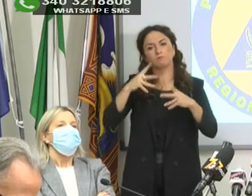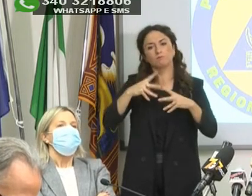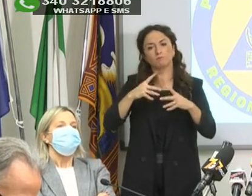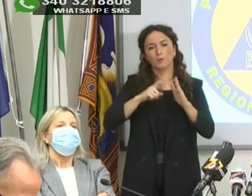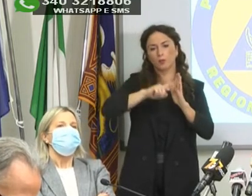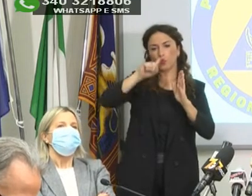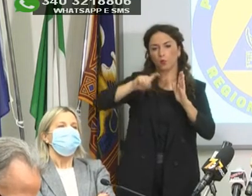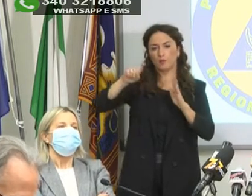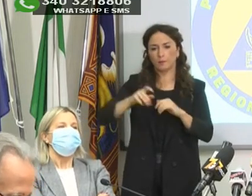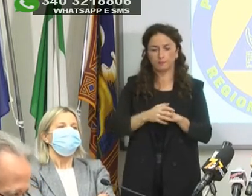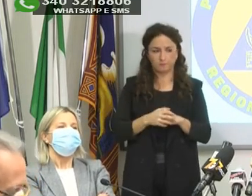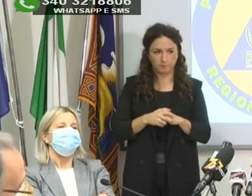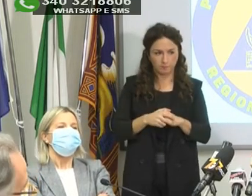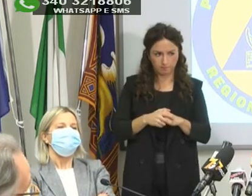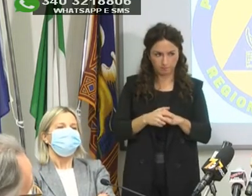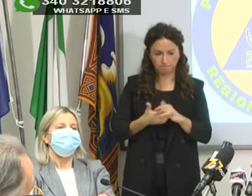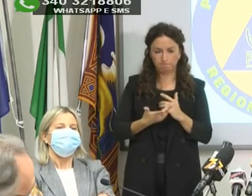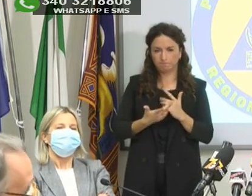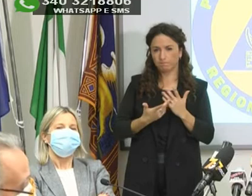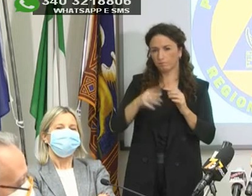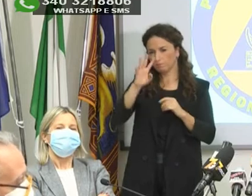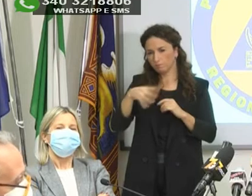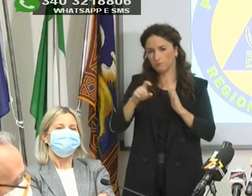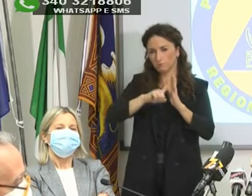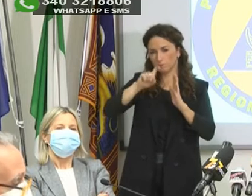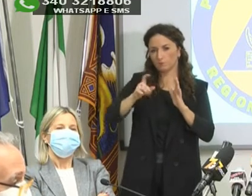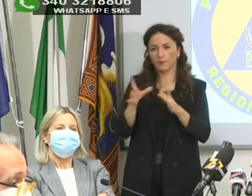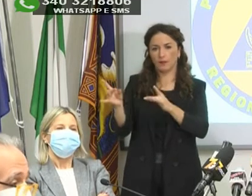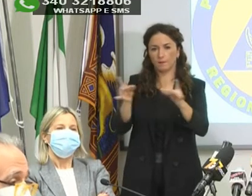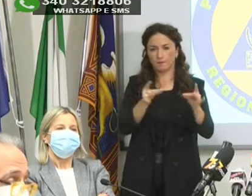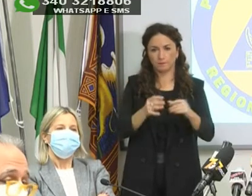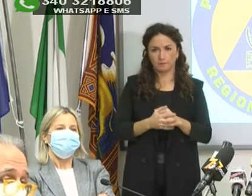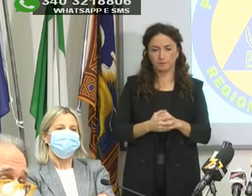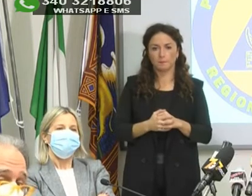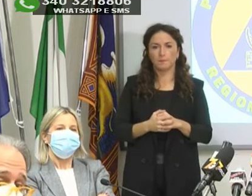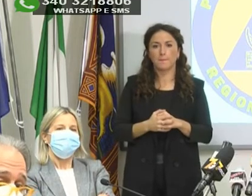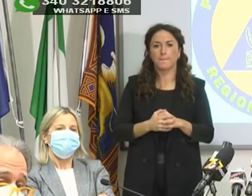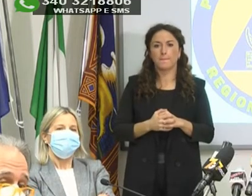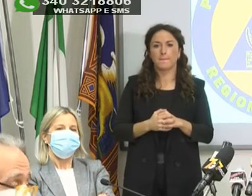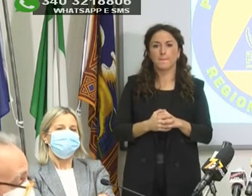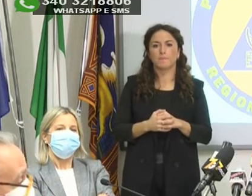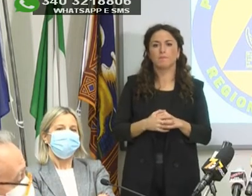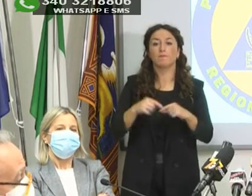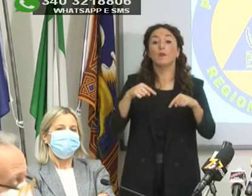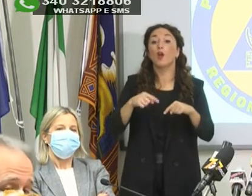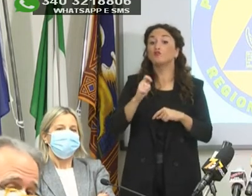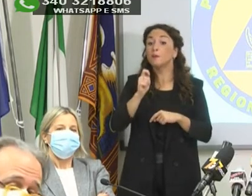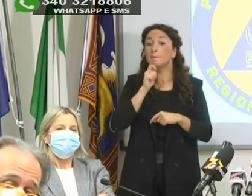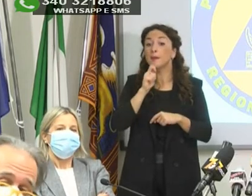curve, ovviamente dei grafici delle infezioni. Ecco, oggi i microfoni